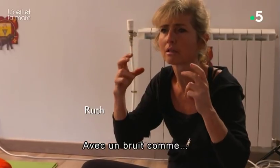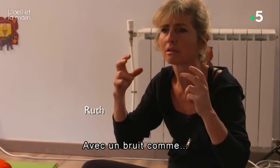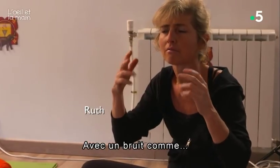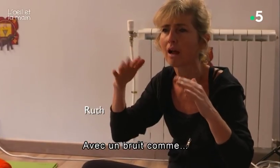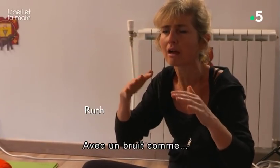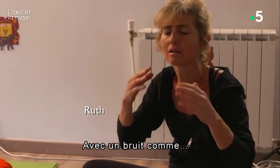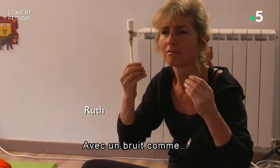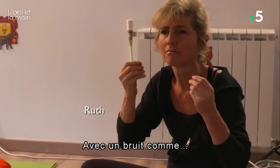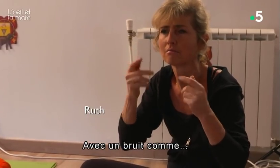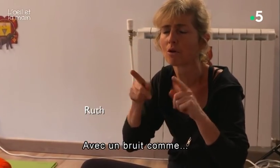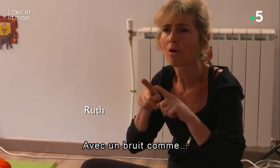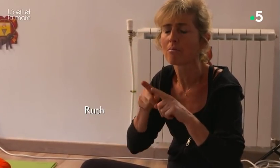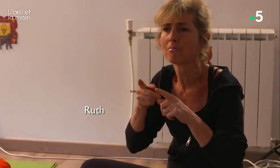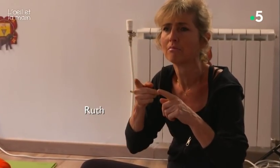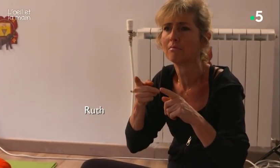avec un bruit comme...